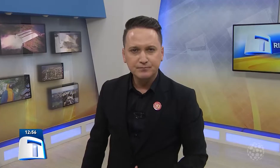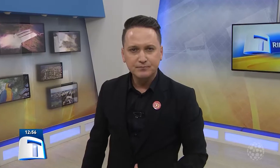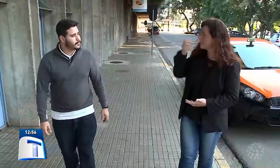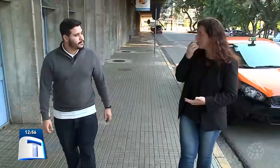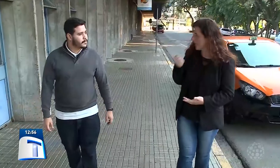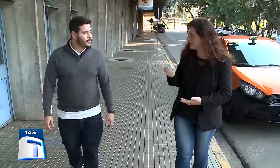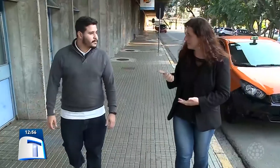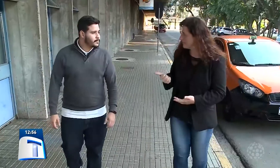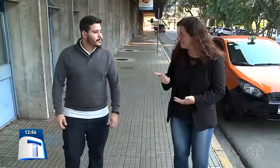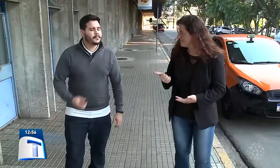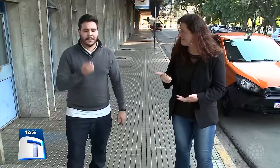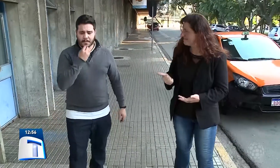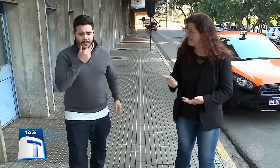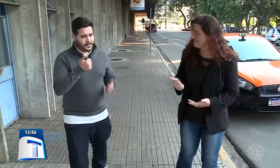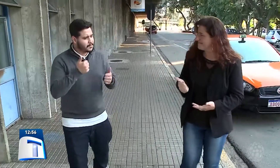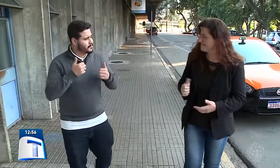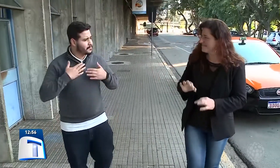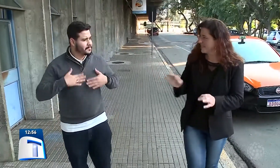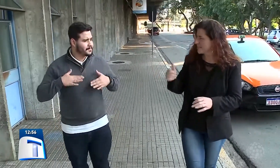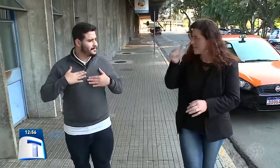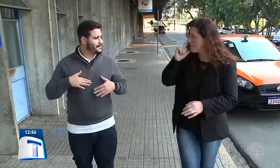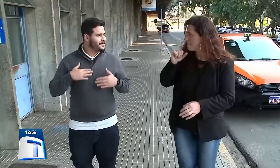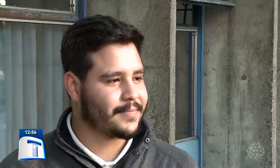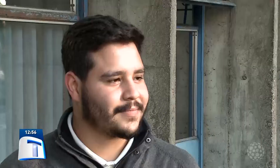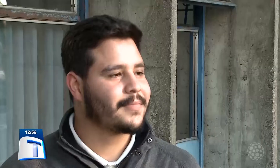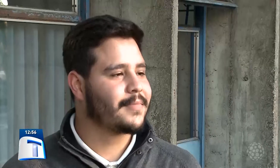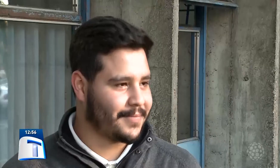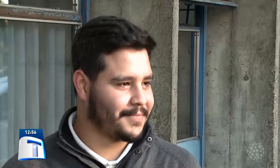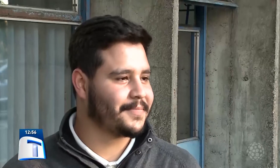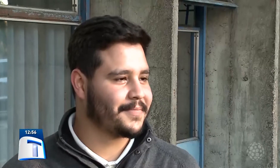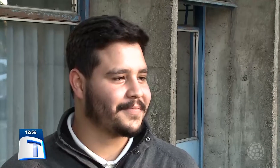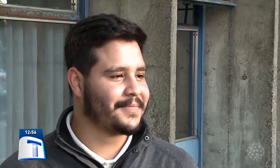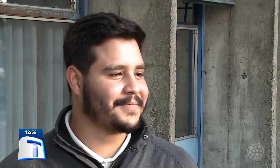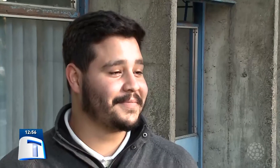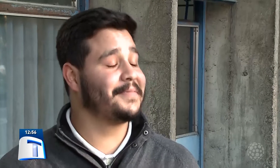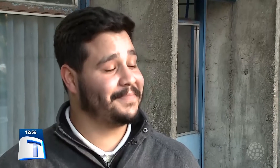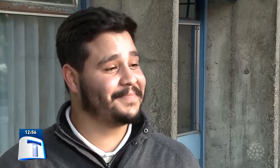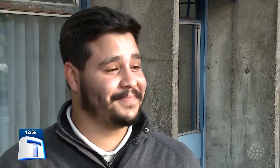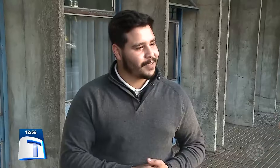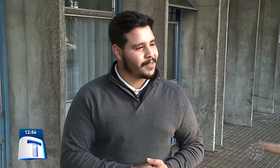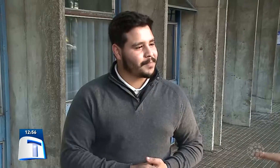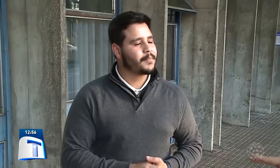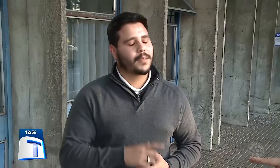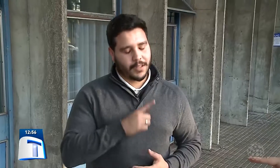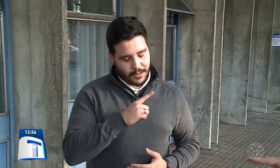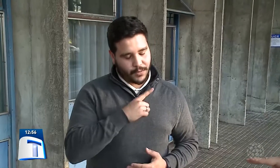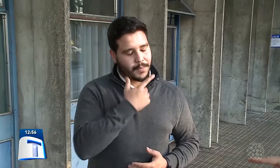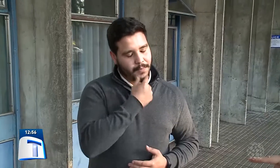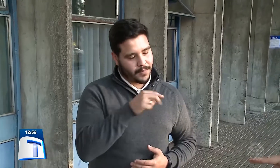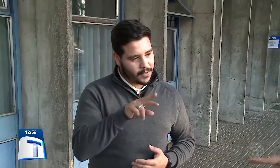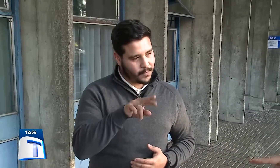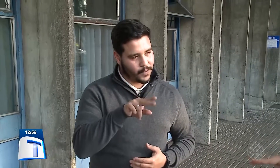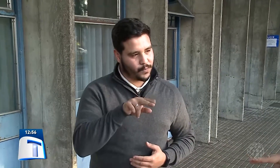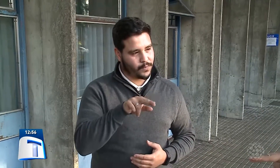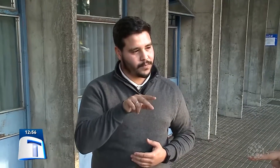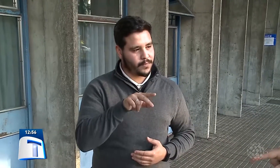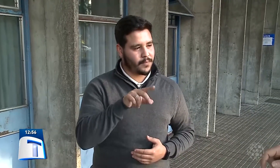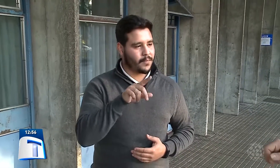Uma conversa diferente do habitual. Gabriel é surdo e mudo, e um dos meios para se expressar e entender